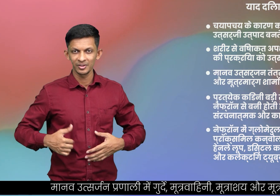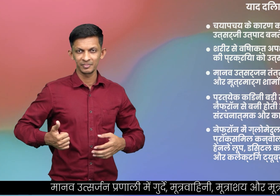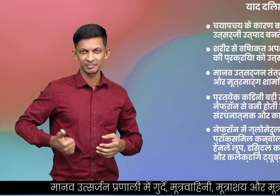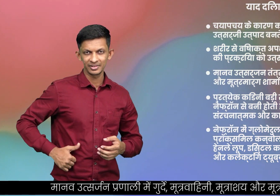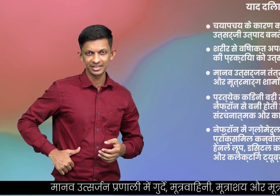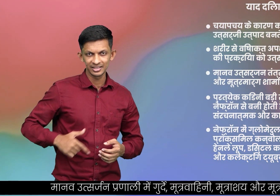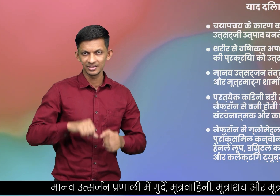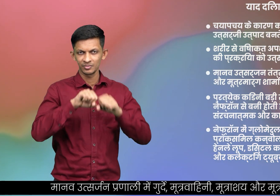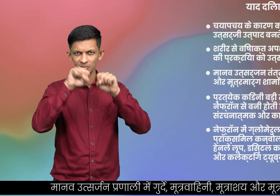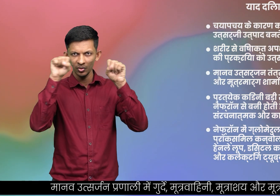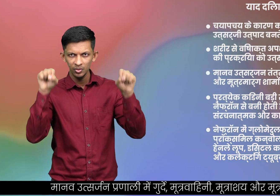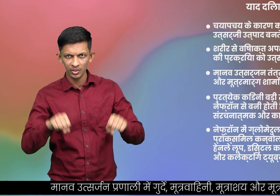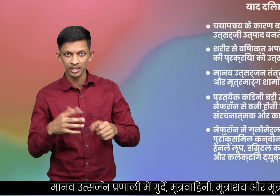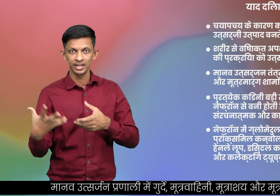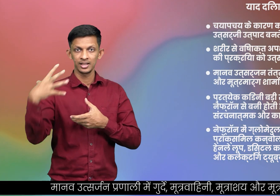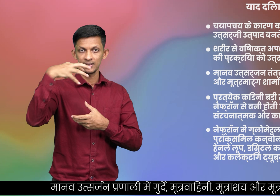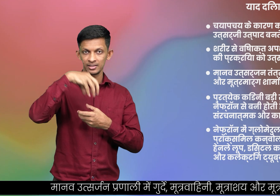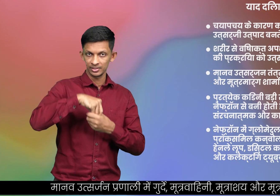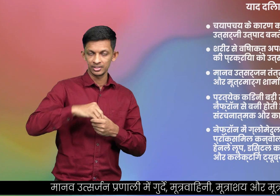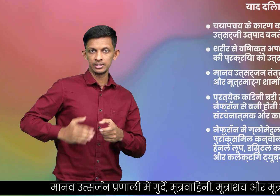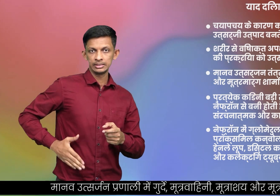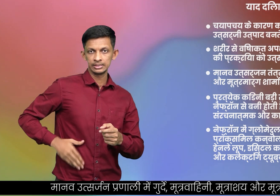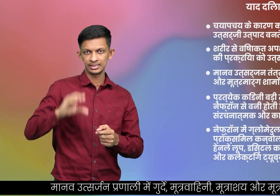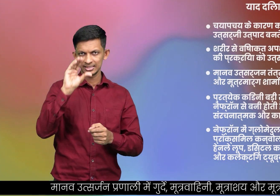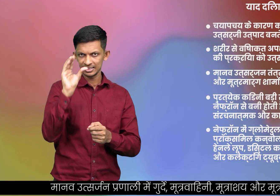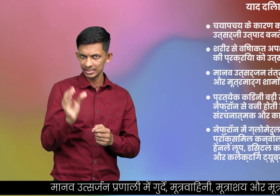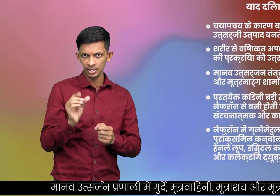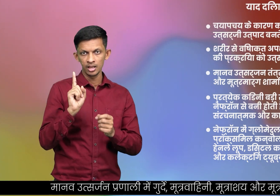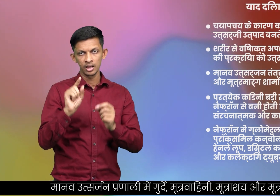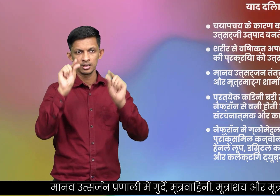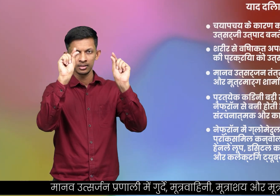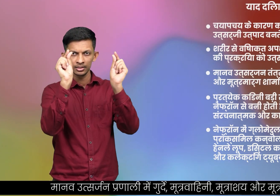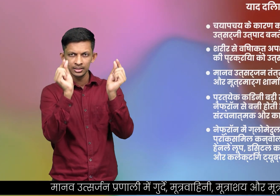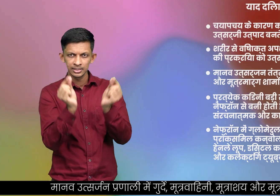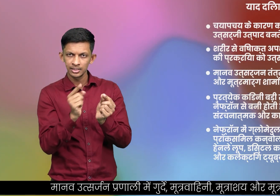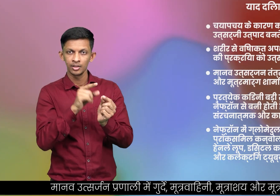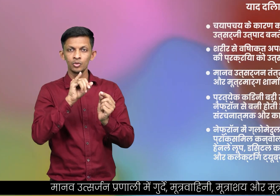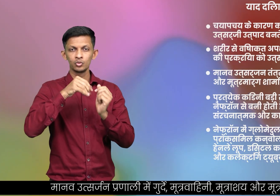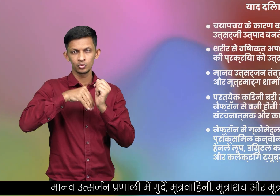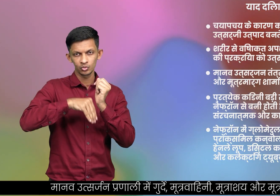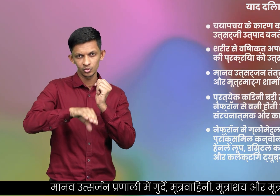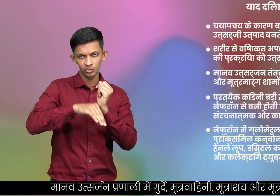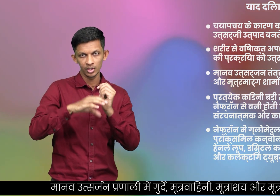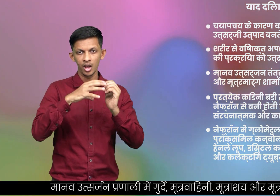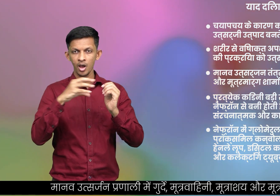मानव उत्सर्जन प्रणाली में गुर्दे, मूत्रवाहिनी, मूत्राशय